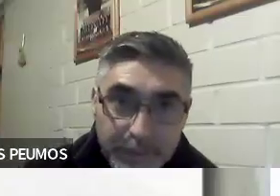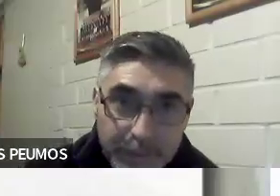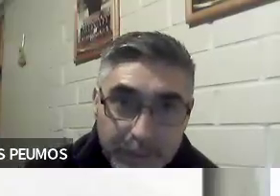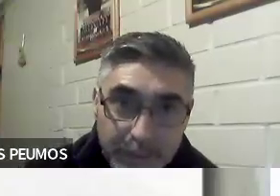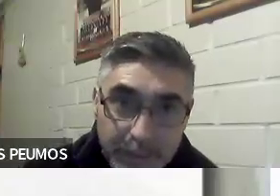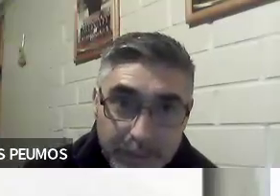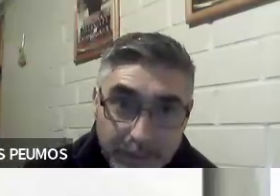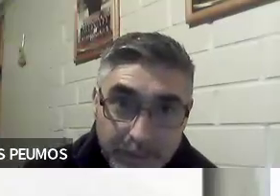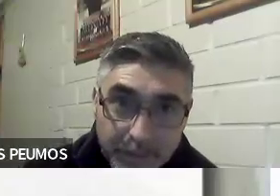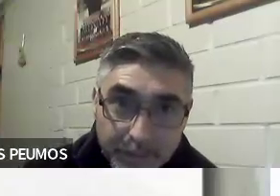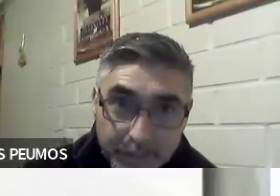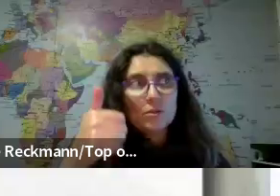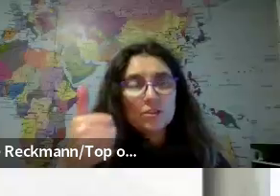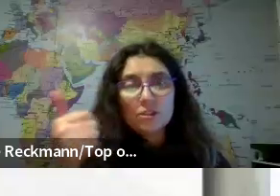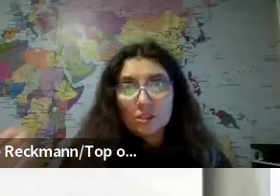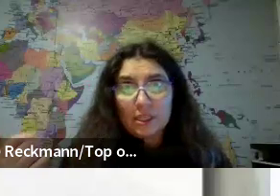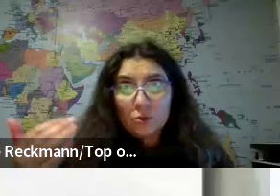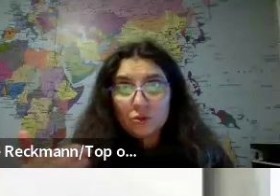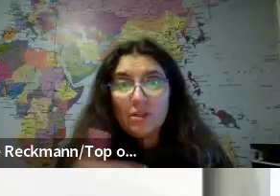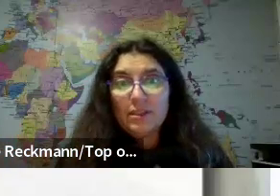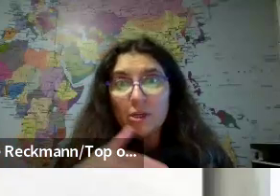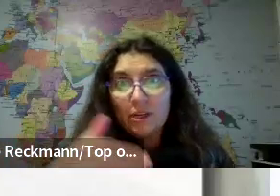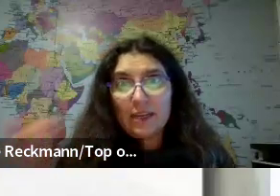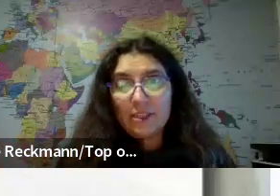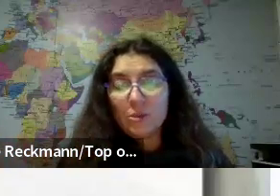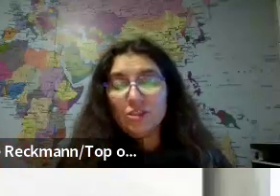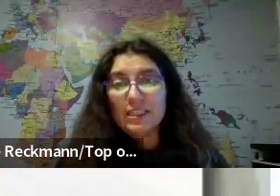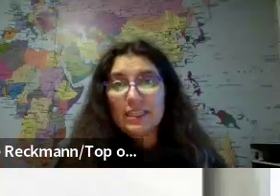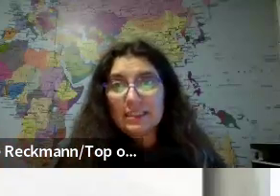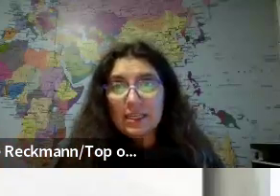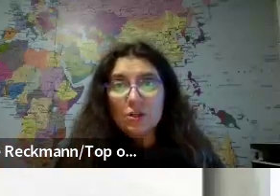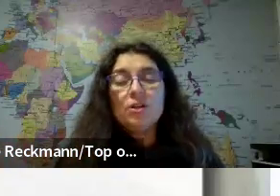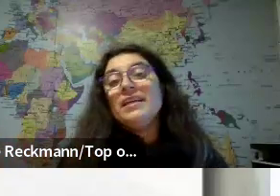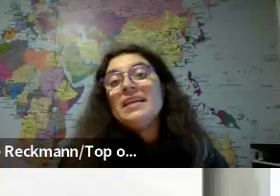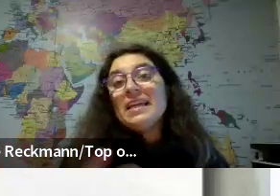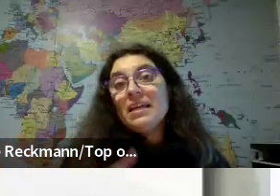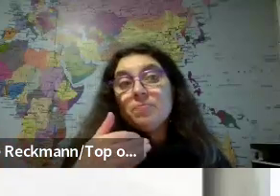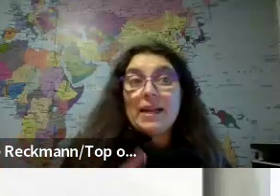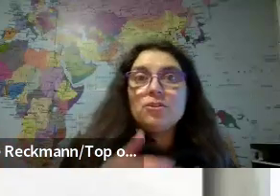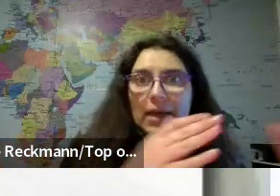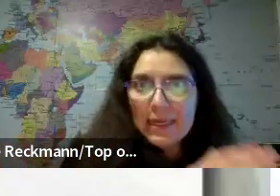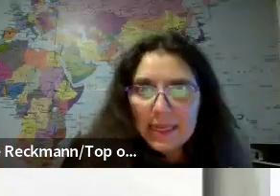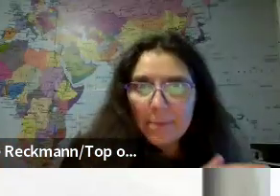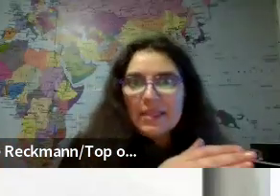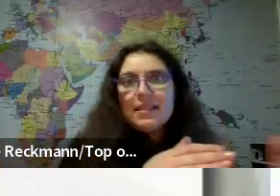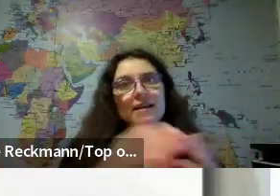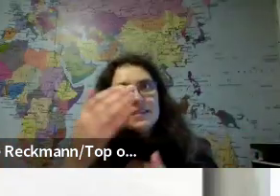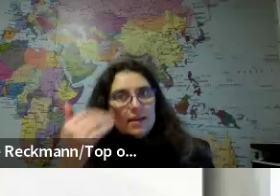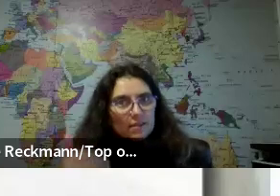Ujú. Tenemos la obligación de contar con un gestor o gestora de inclusión, de acuerdo a la ley 20.275, y para todas aquellas empresas que